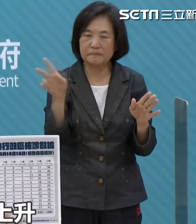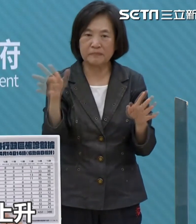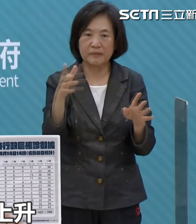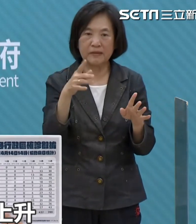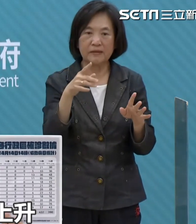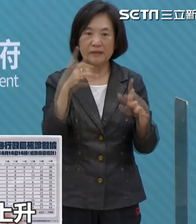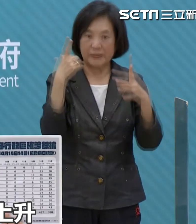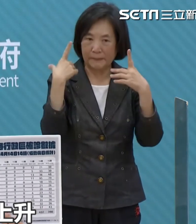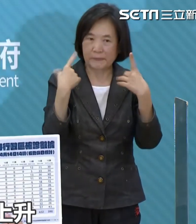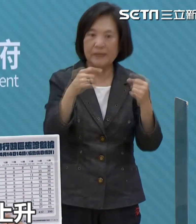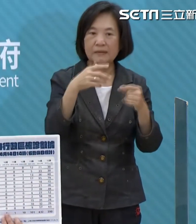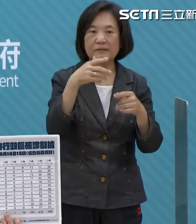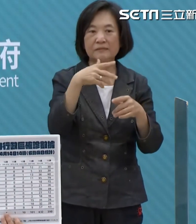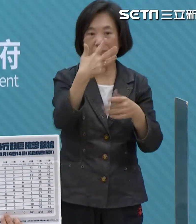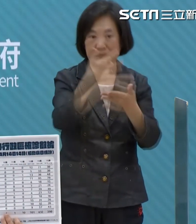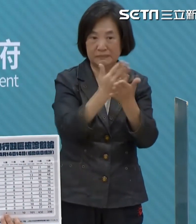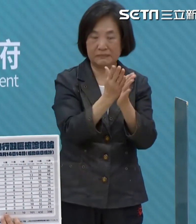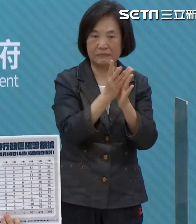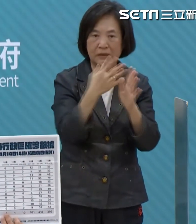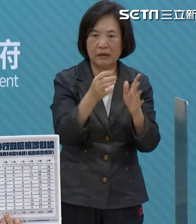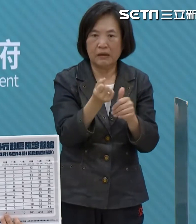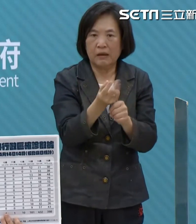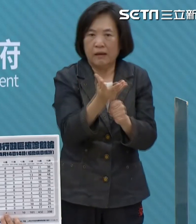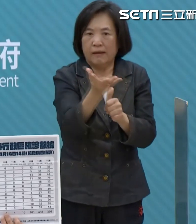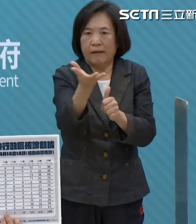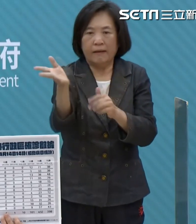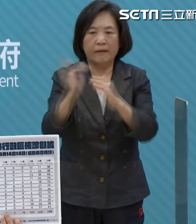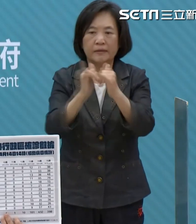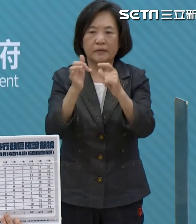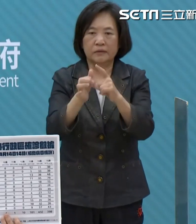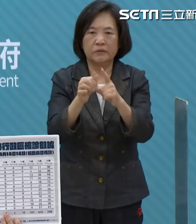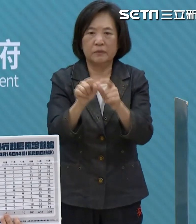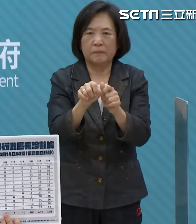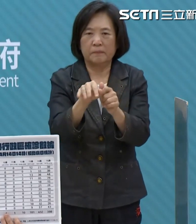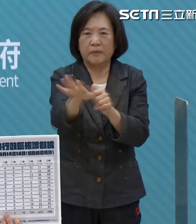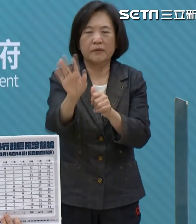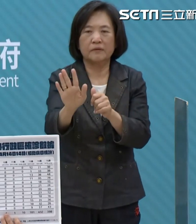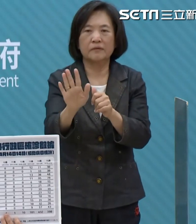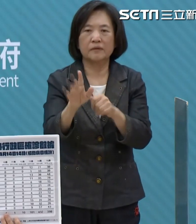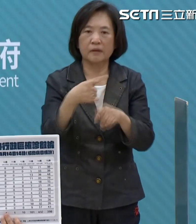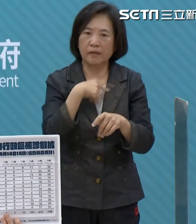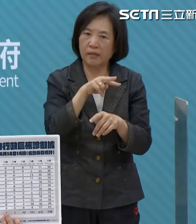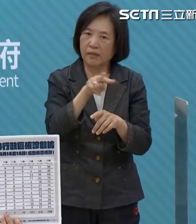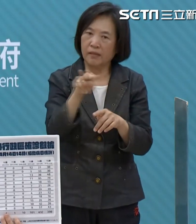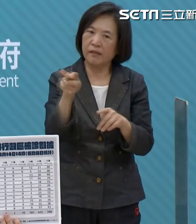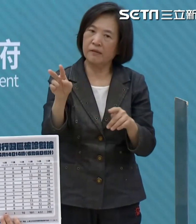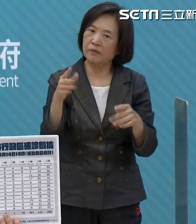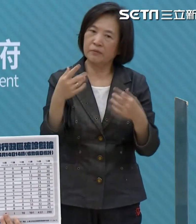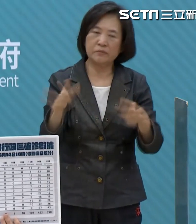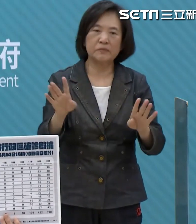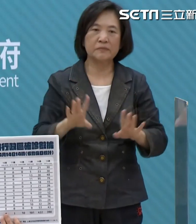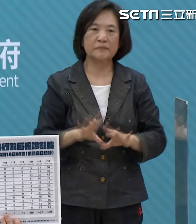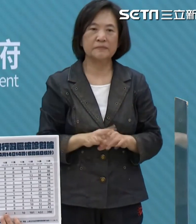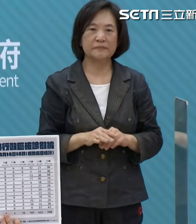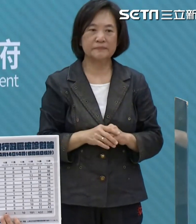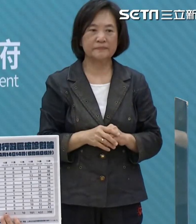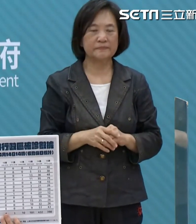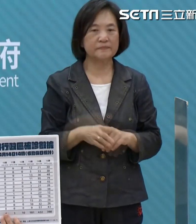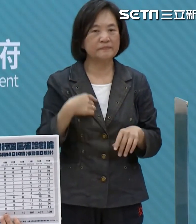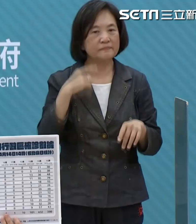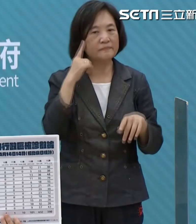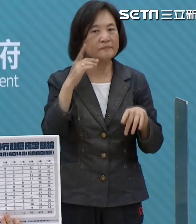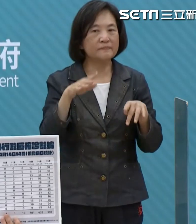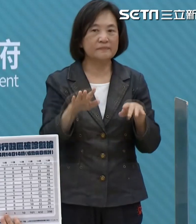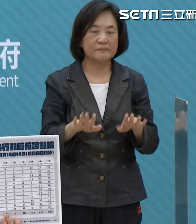经从酒店、酒吧已经扩散到社区进去了，所以就开始出现家庭的案例。所以通常这